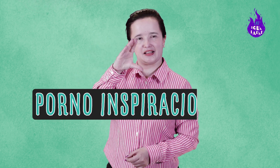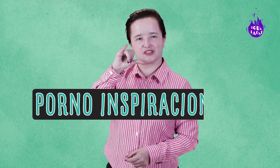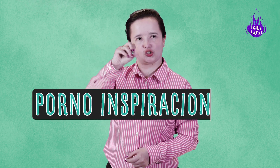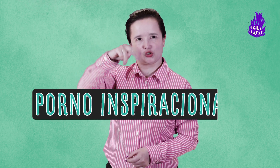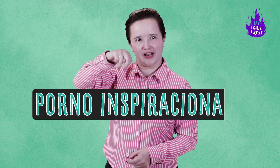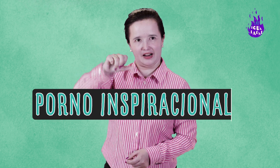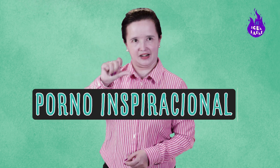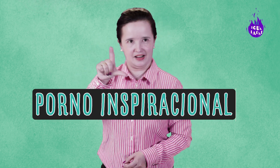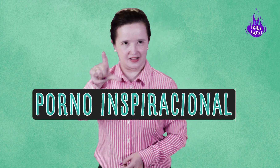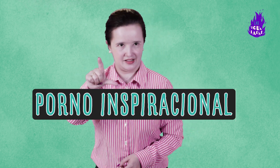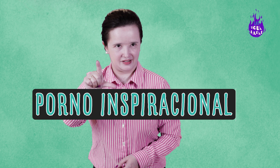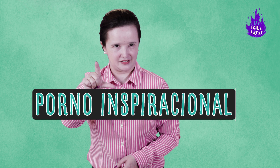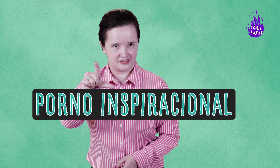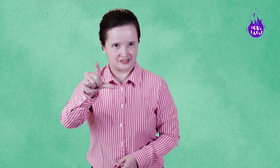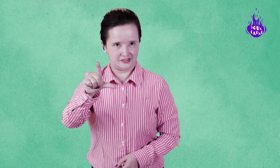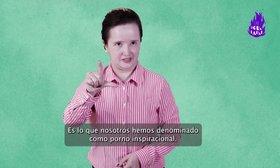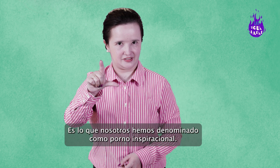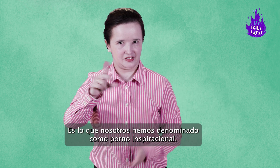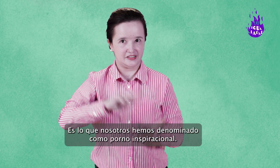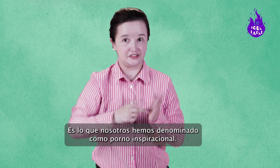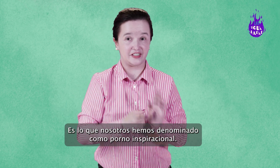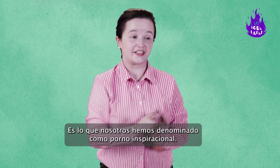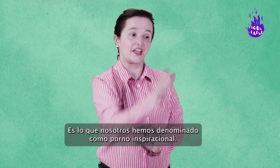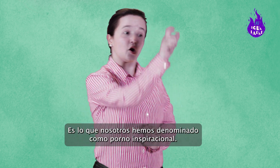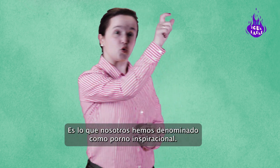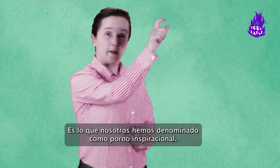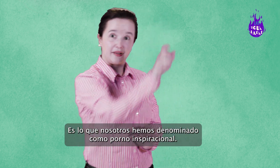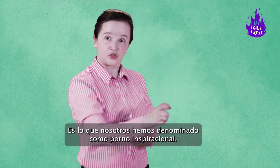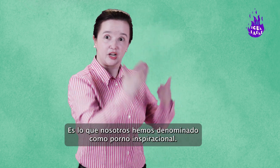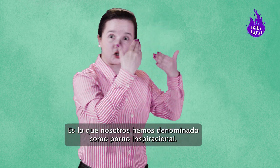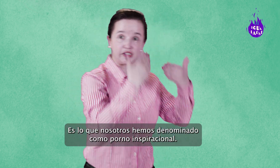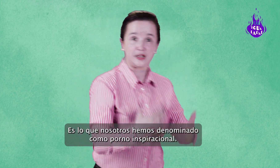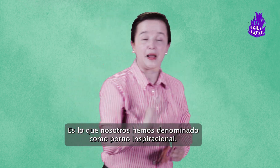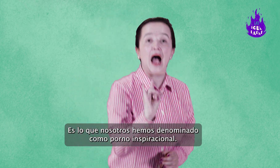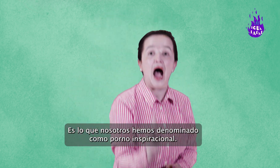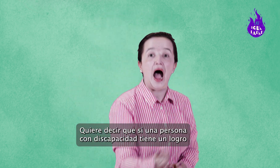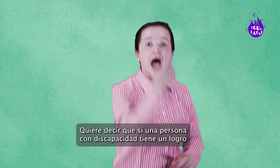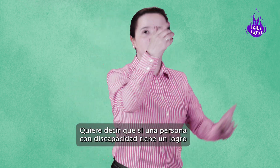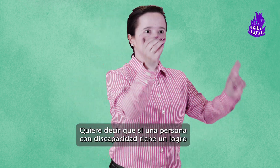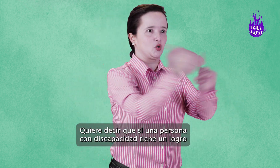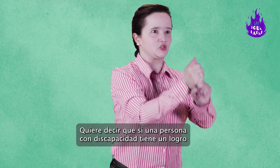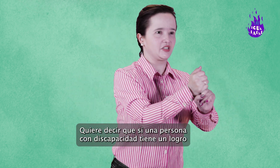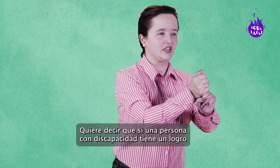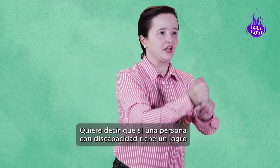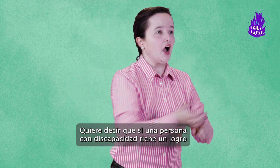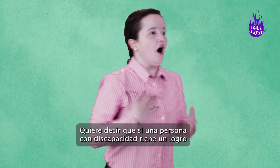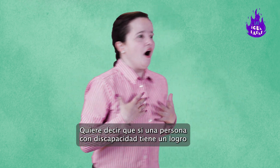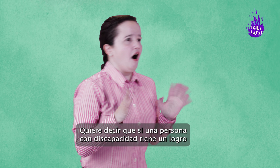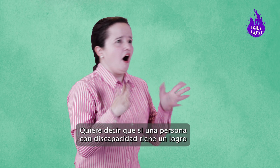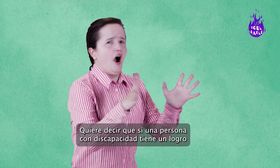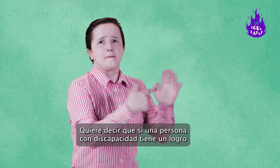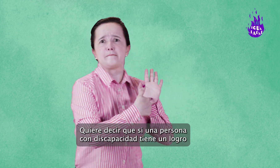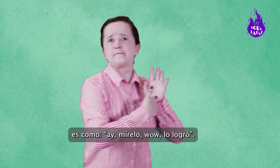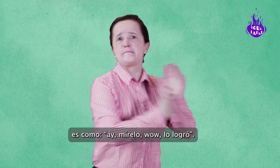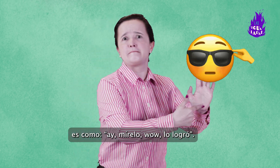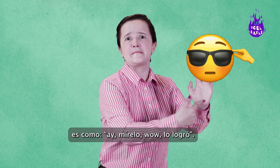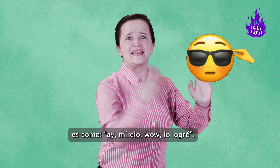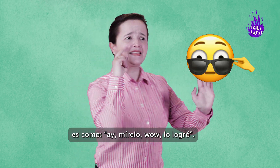el porno inspiracional. Es lo que nosotros hemos denominado como porno inspiracional. Quiere decir que si una persona con discapacidad tiene un logro, es como, ay,